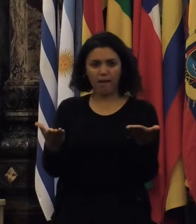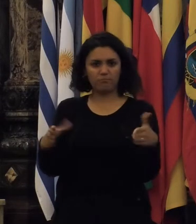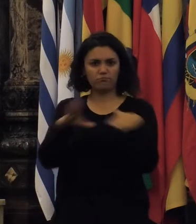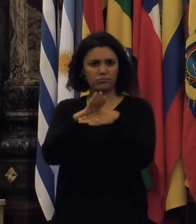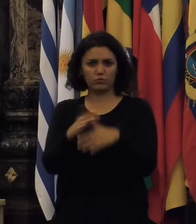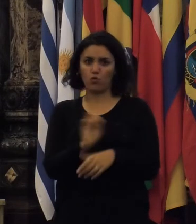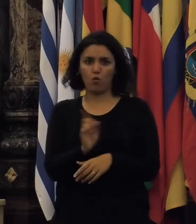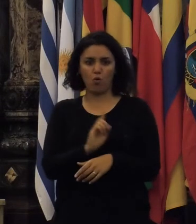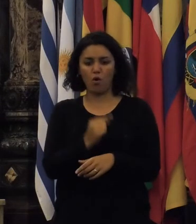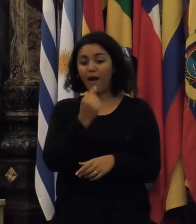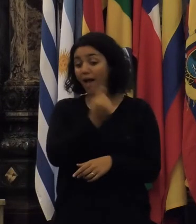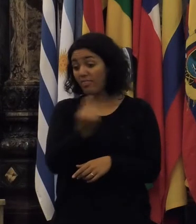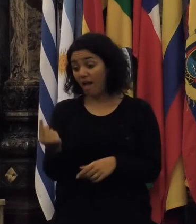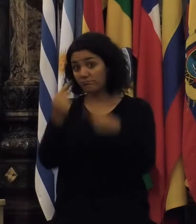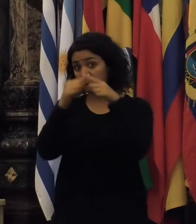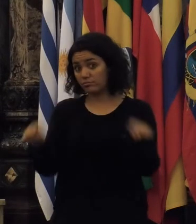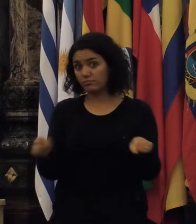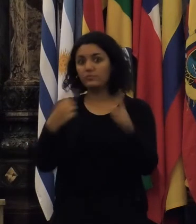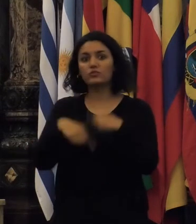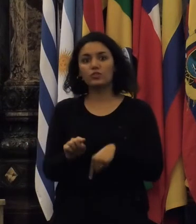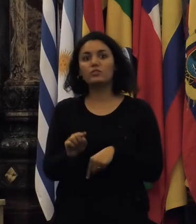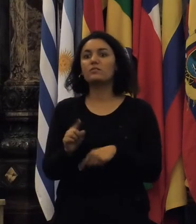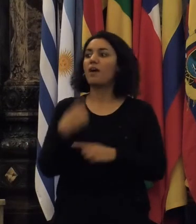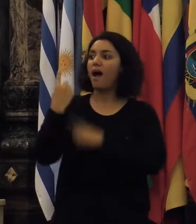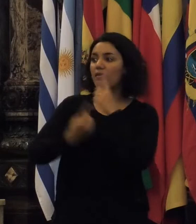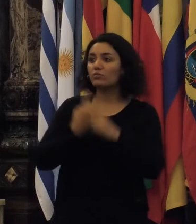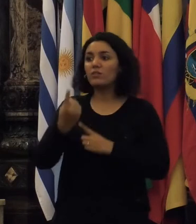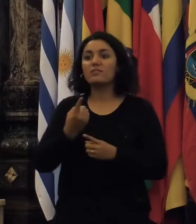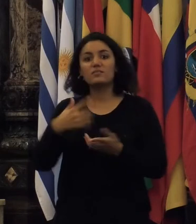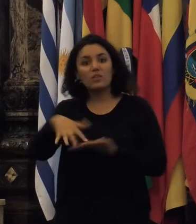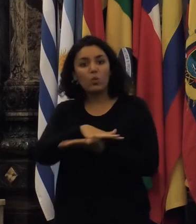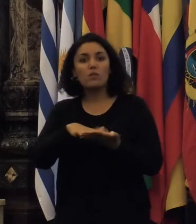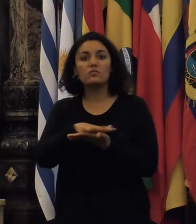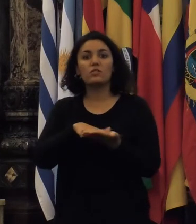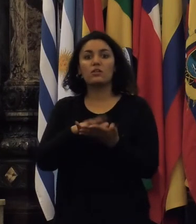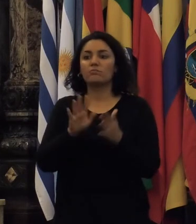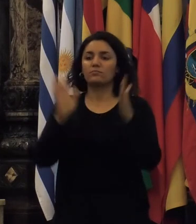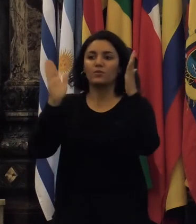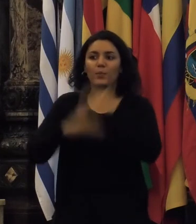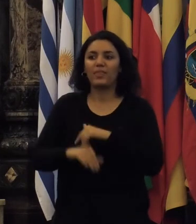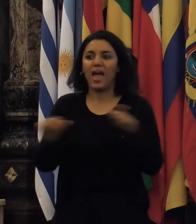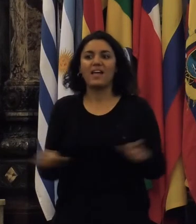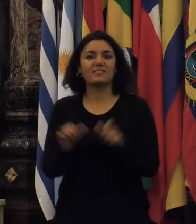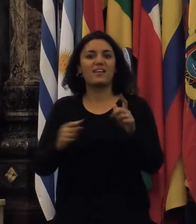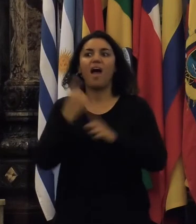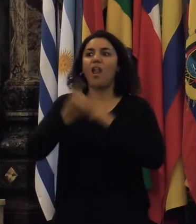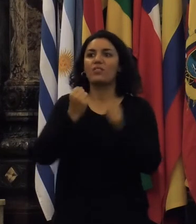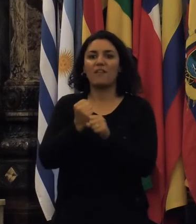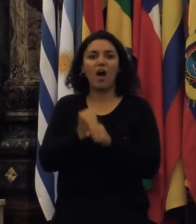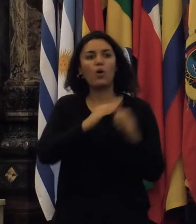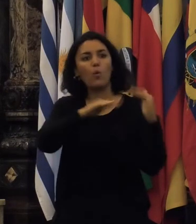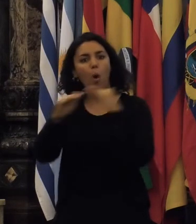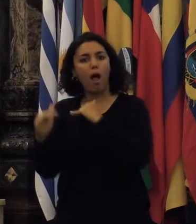Entonces, hay cuestiones que a lo mejor ya no son, ya no podemos hacer determinadas cosas, pero todavía no sabemos del